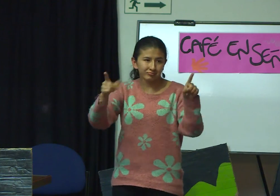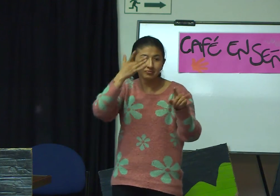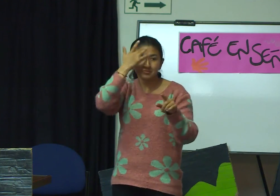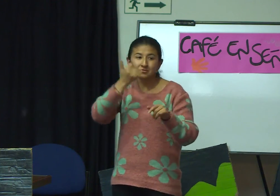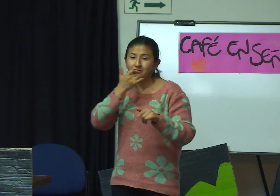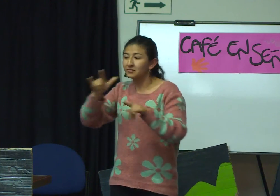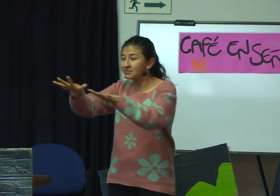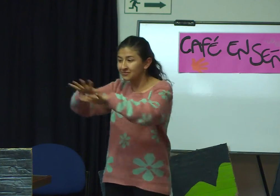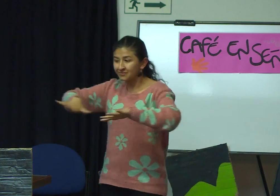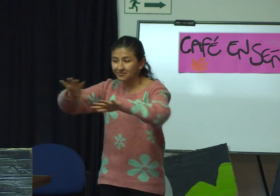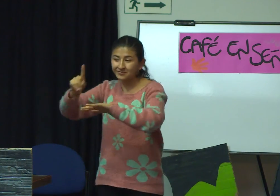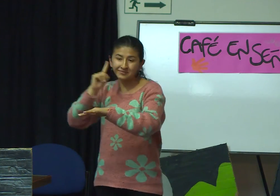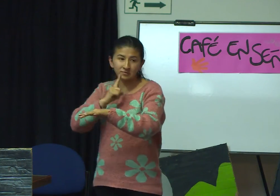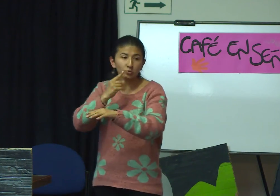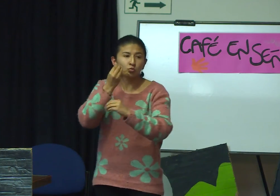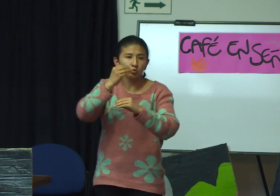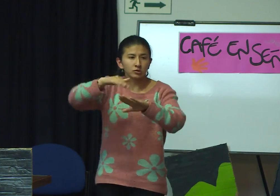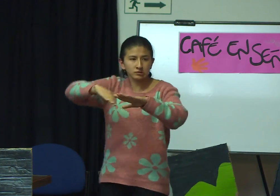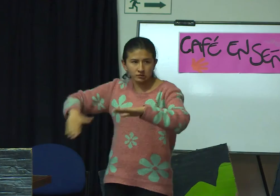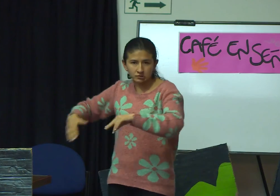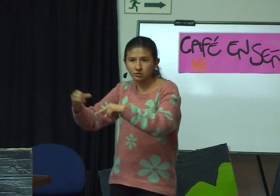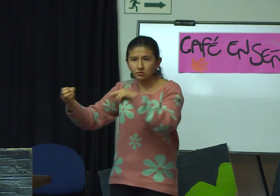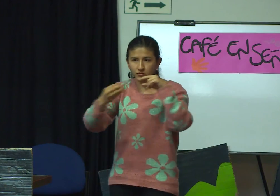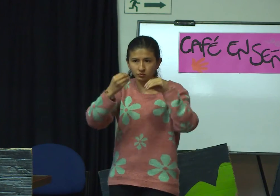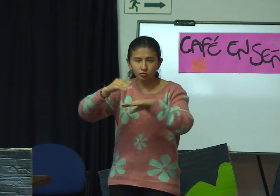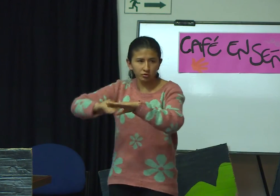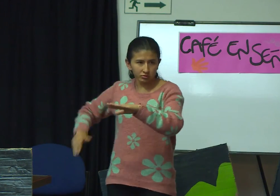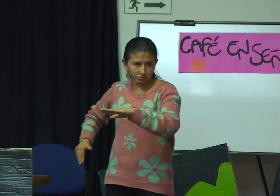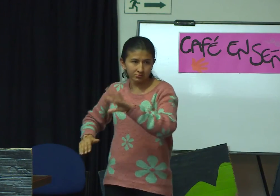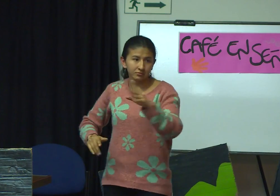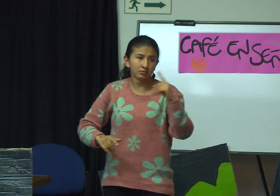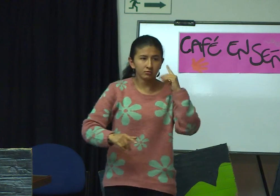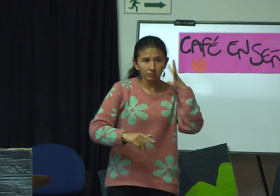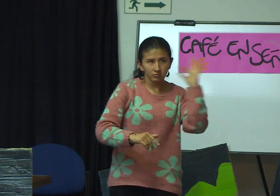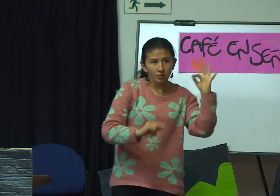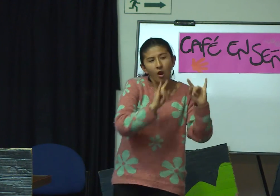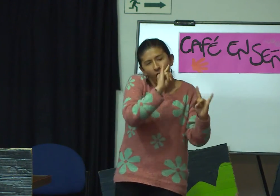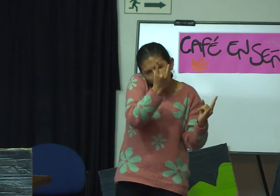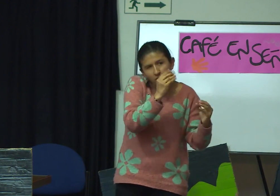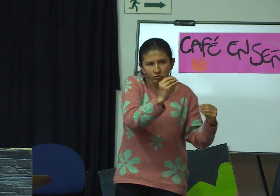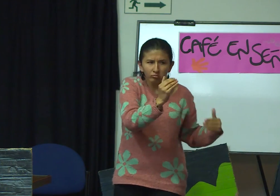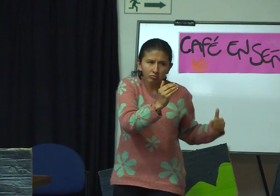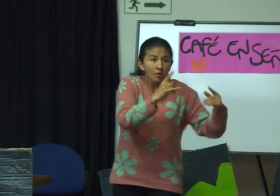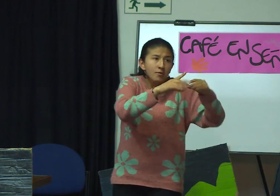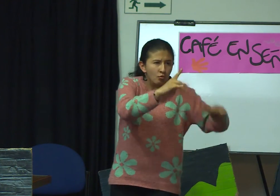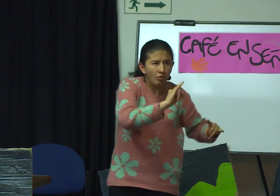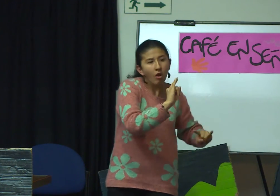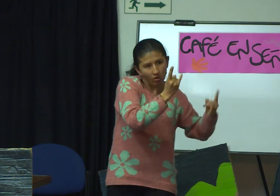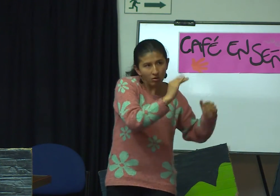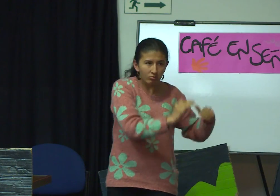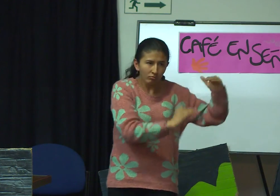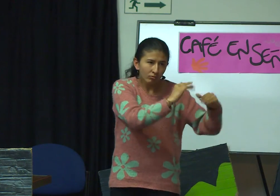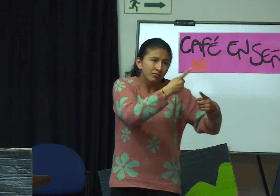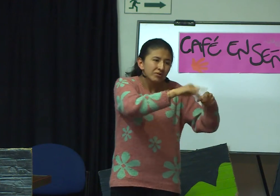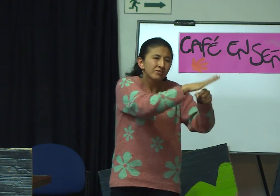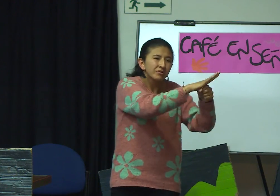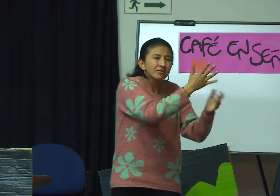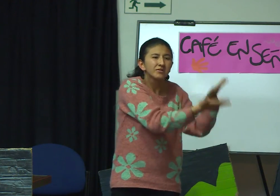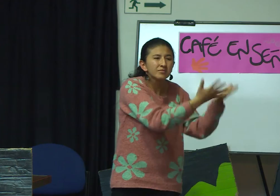Los ambientes en que se desarrollan tanto las personas sordas como oyentes no son iguales. La educación para las personas sordas siempre está